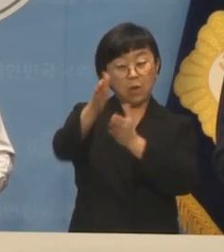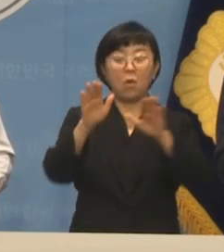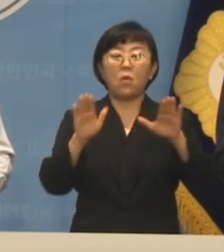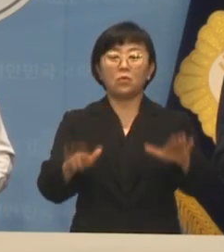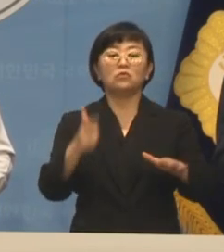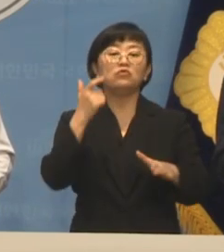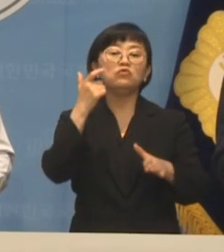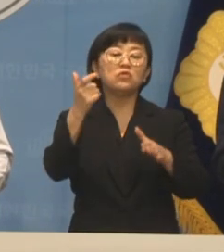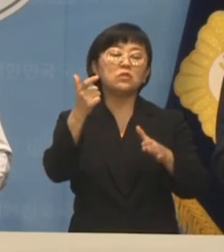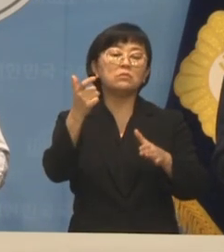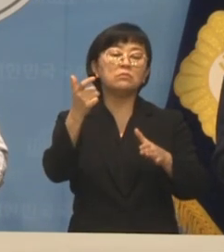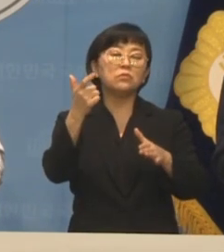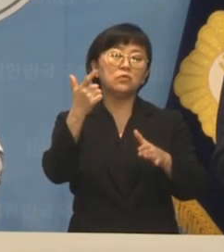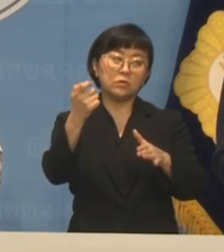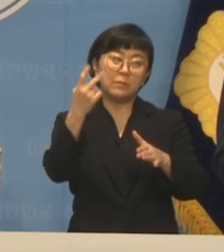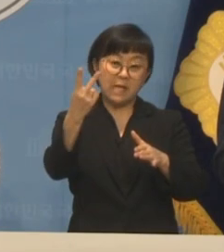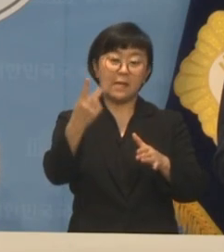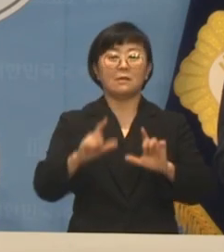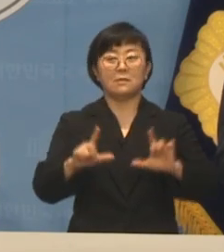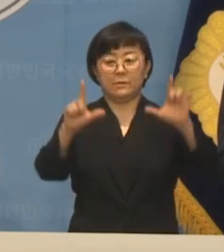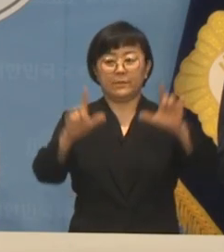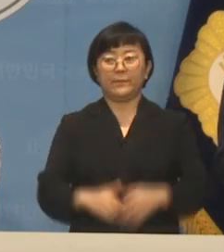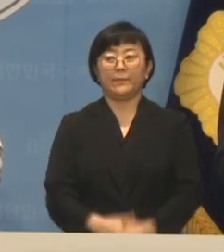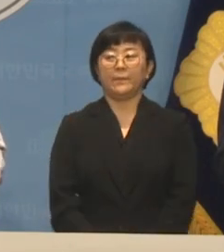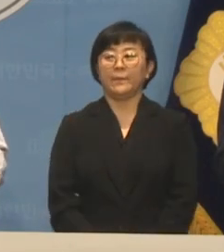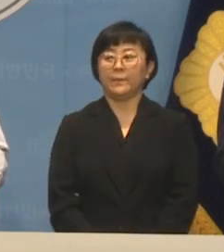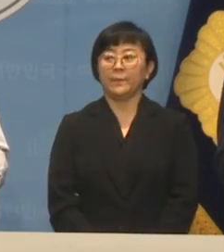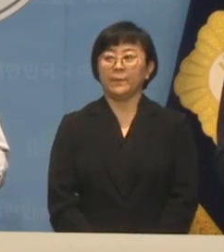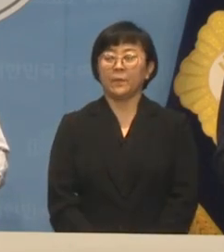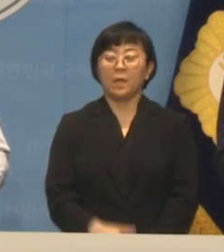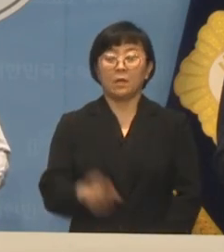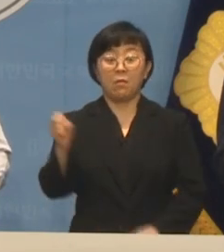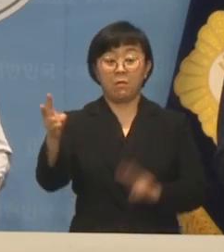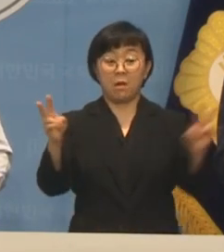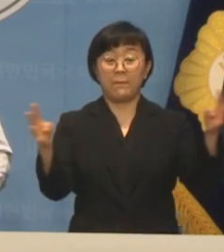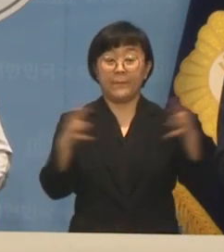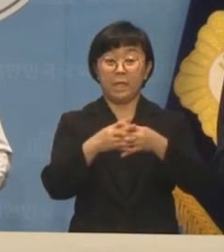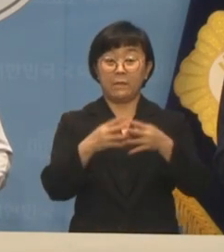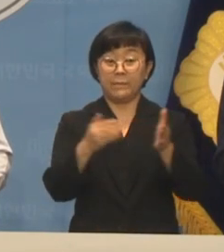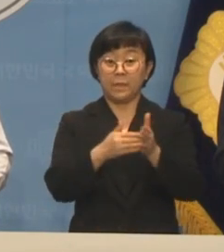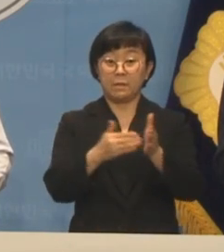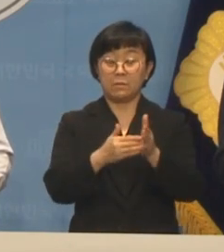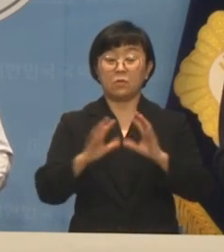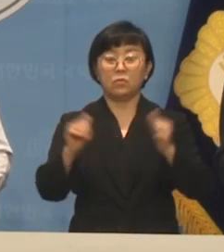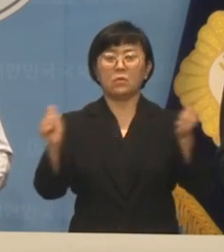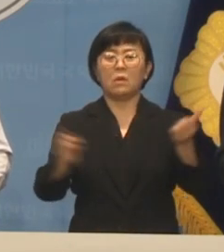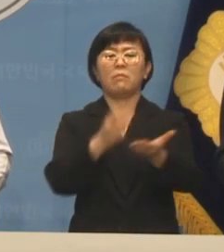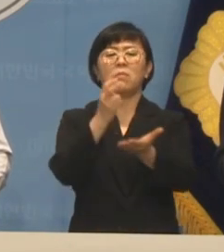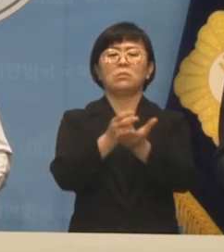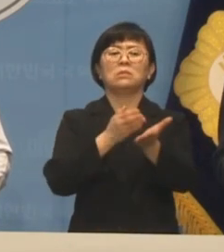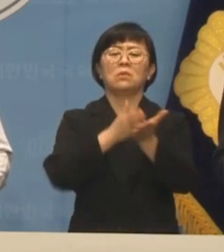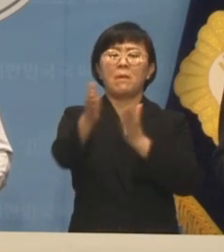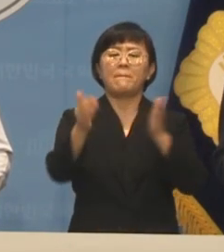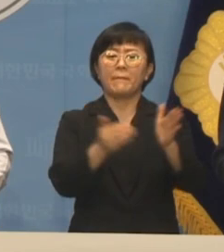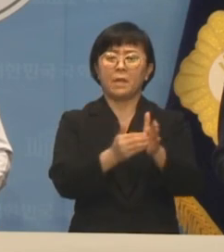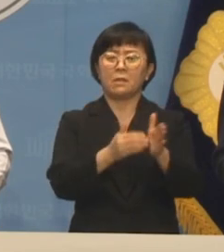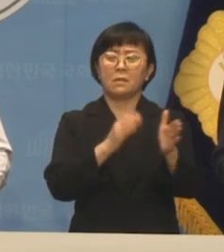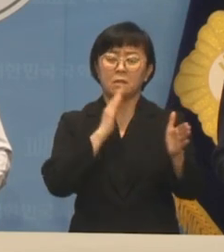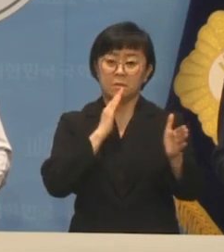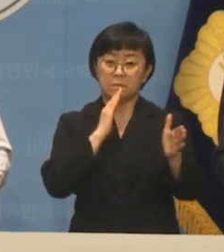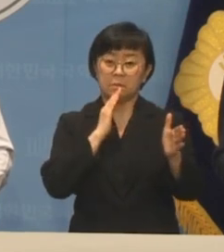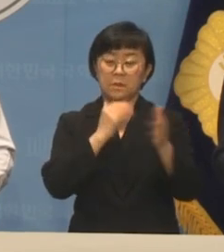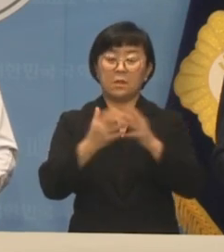오늘로 62일째가 되는 날입니다. 여야가 합의해서 국회법을 통과시켰음에도